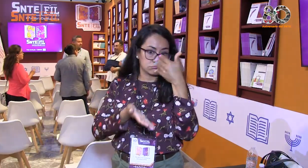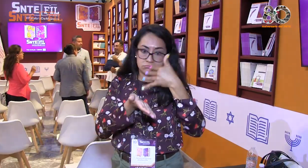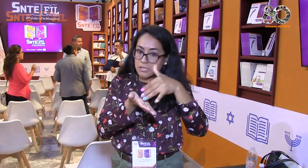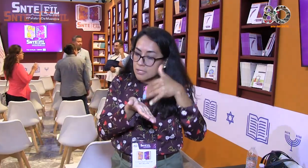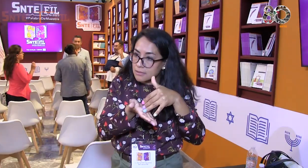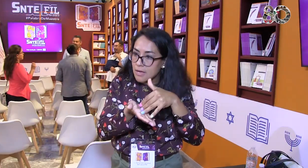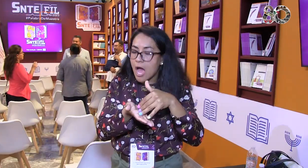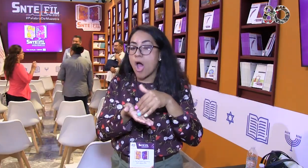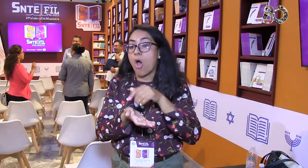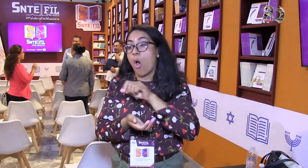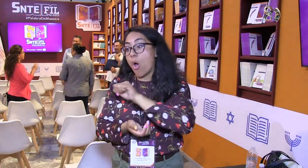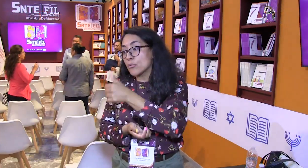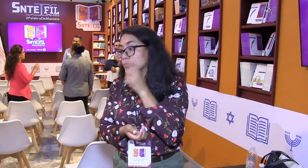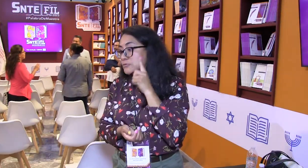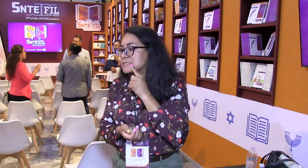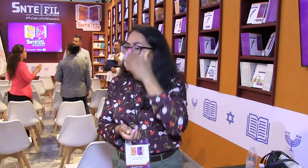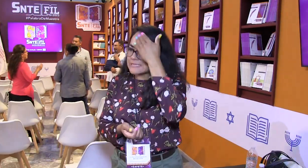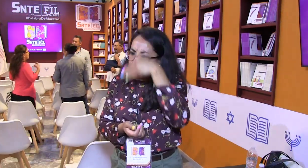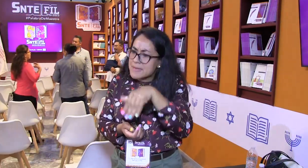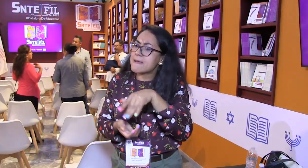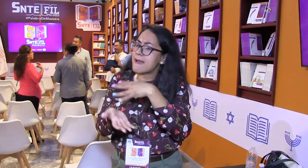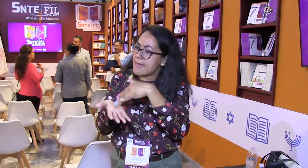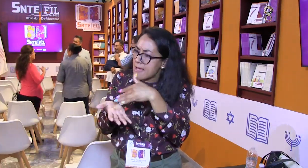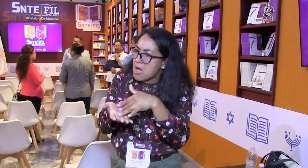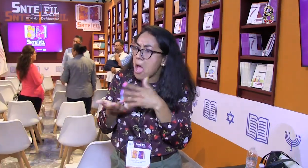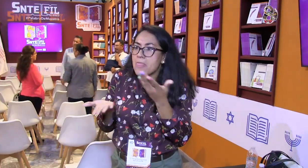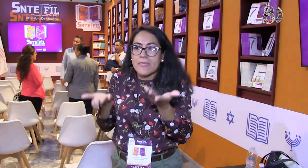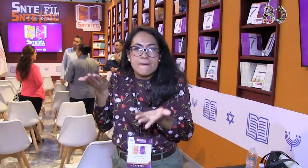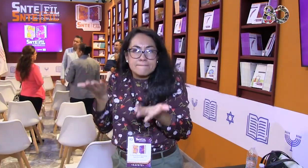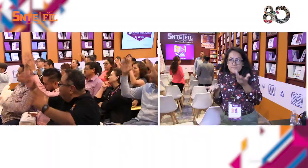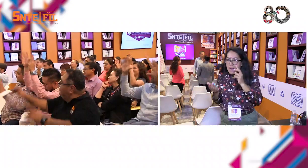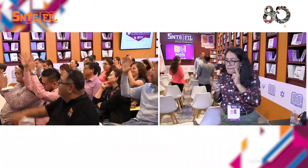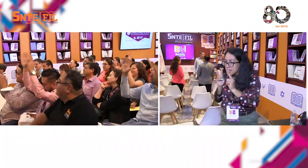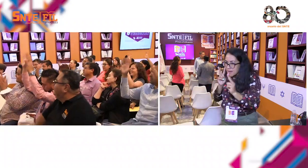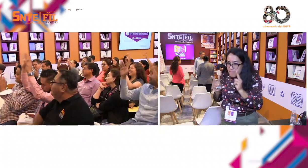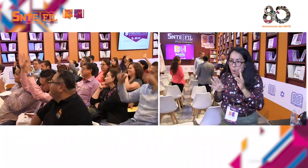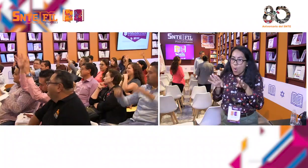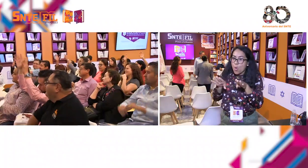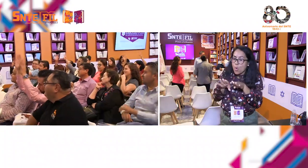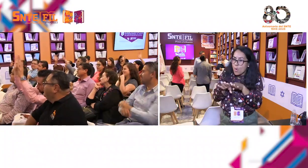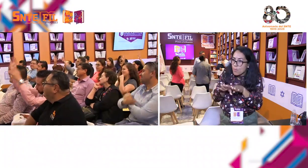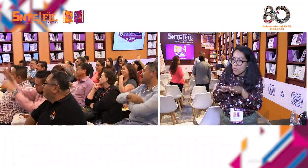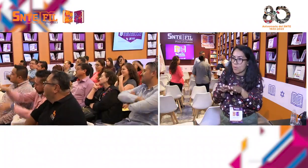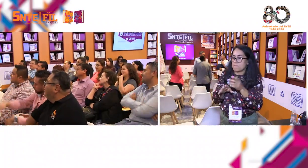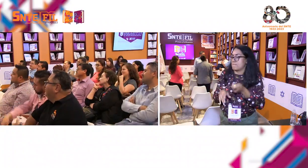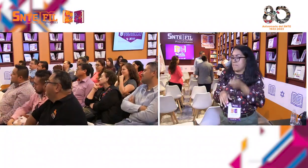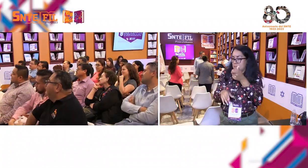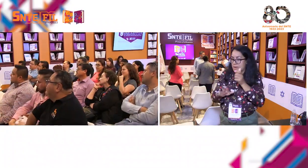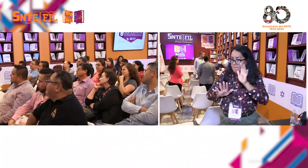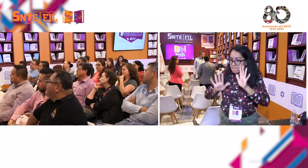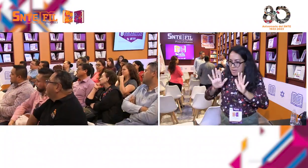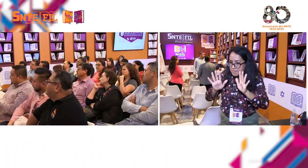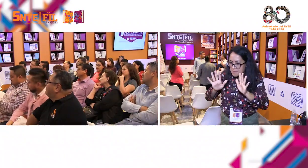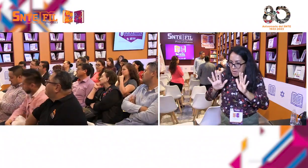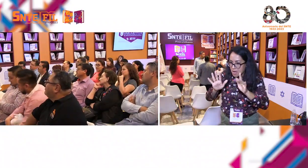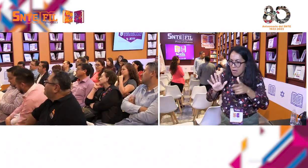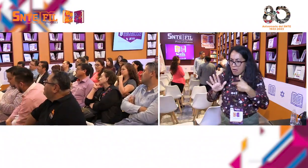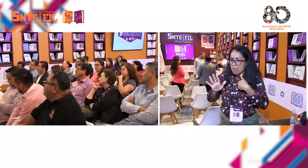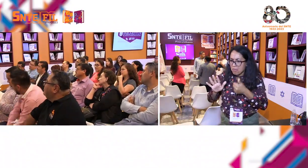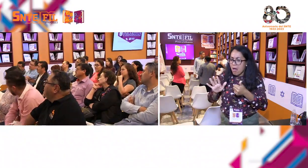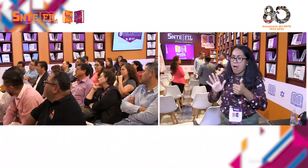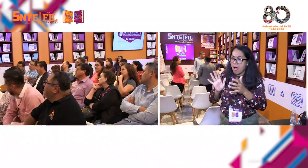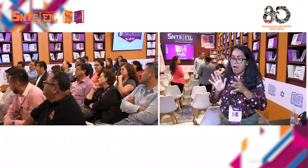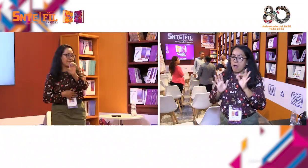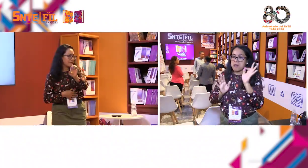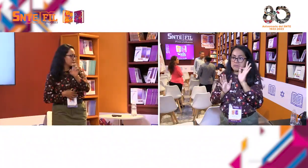recordemos, hay sordos que no saben español, no conocen al 100% el idioma entonces la idea es buscar una